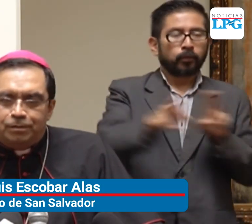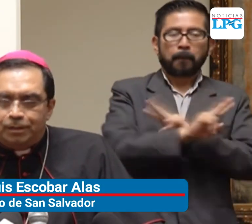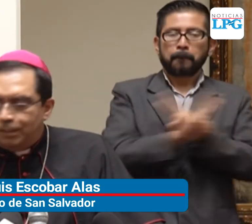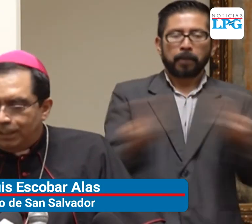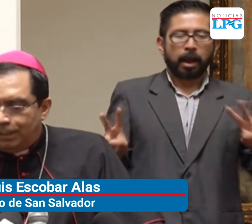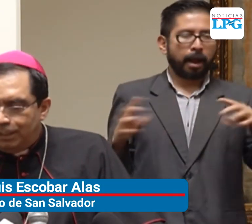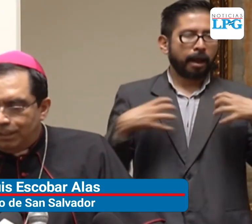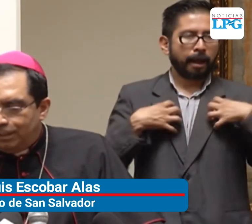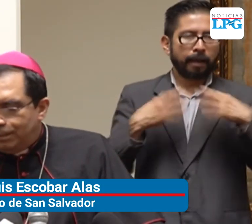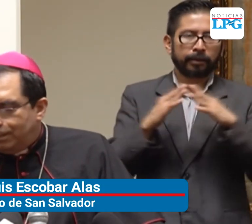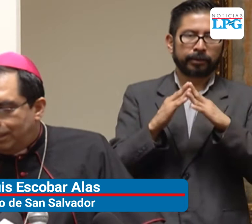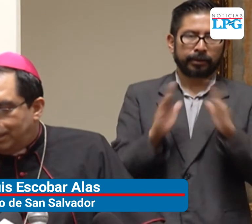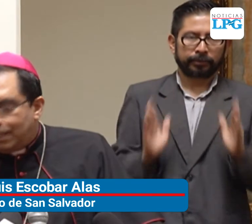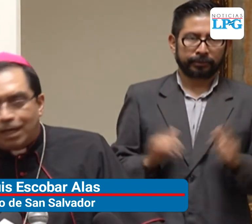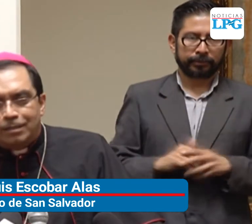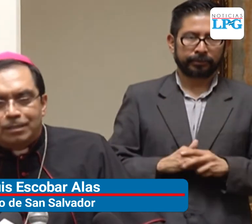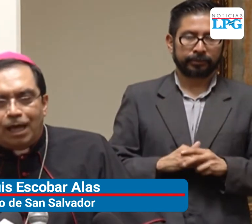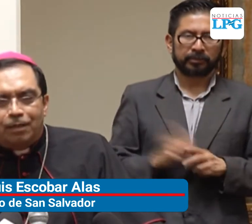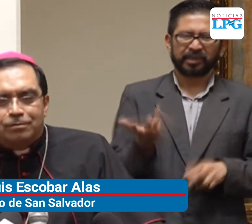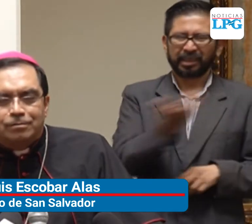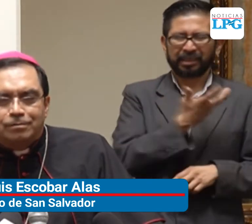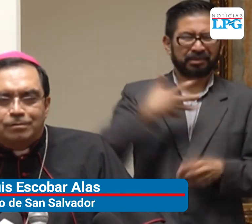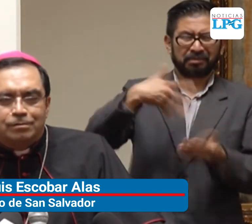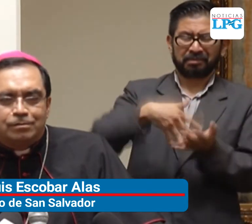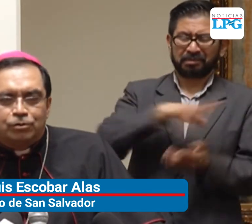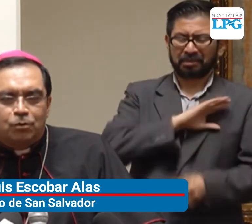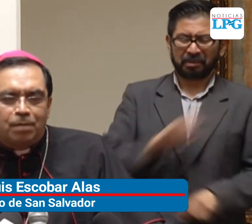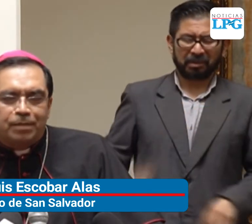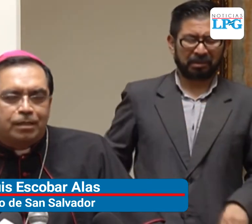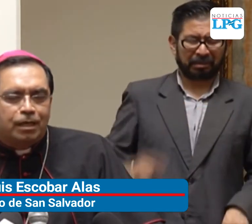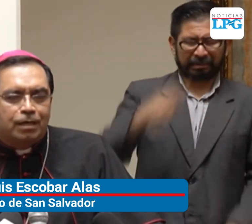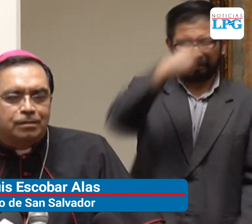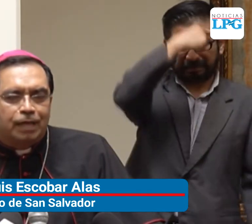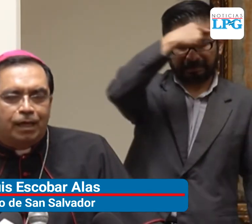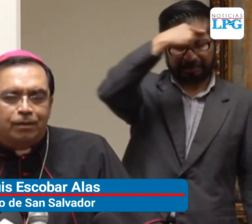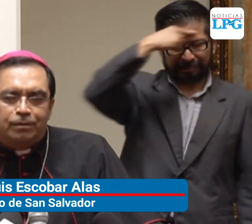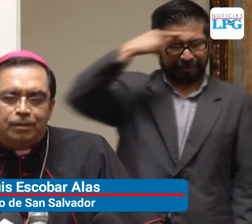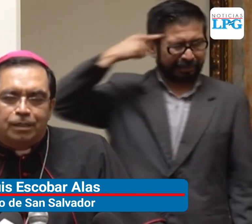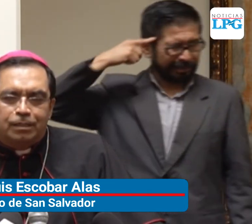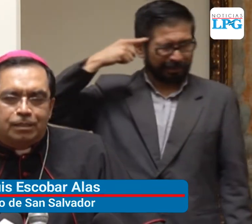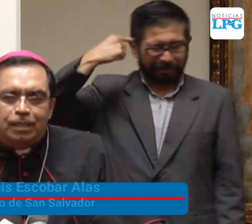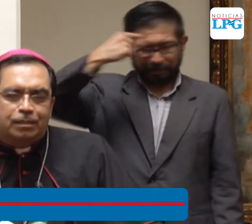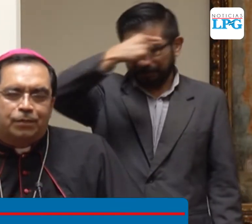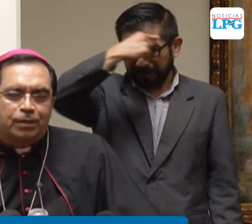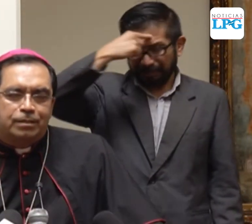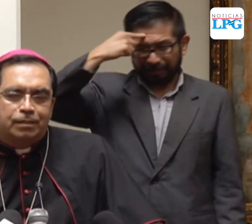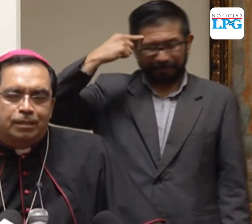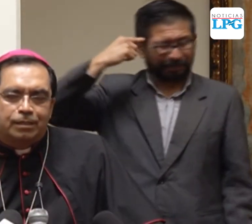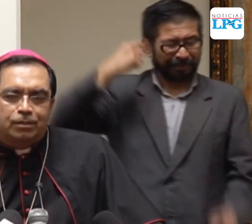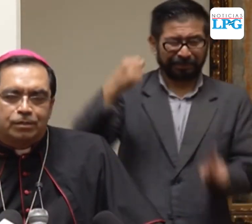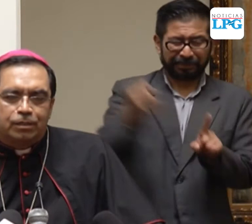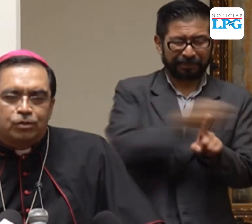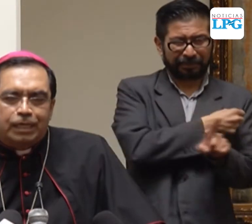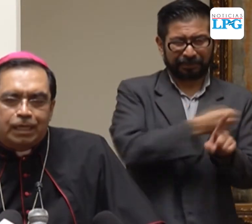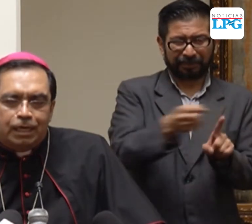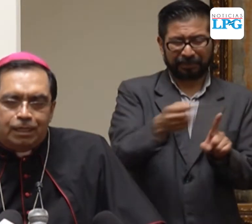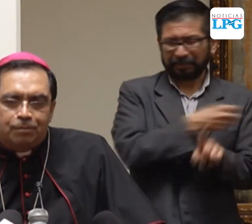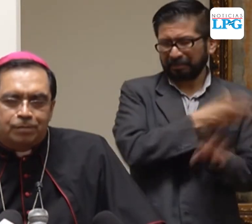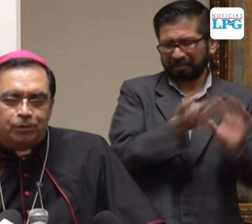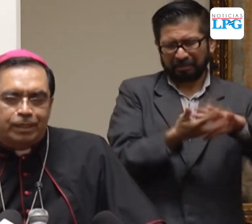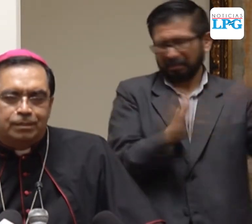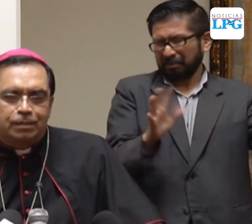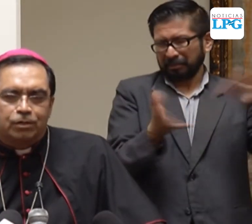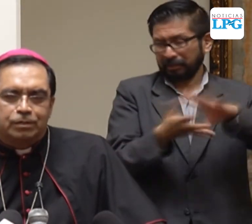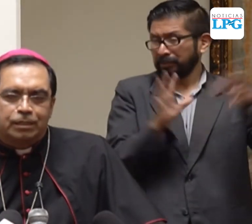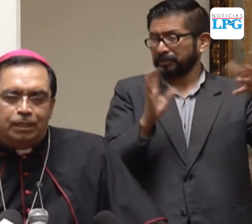pueblo está cansado, sumamente cansado de tanta violencia. Entonces, no se quiere